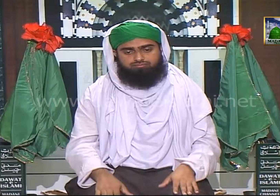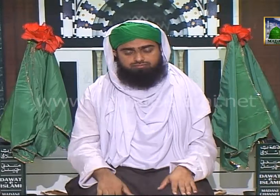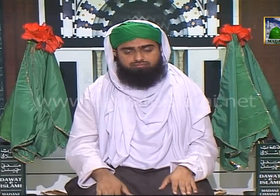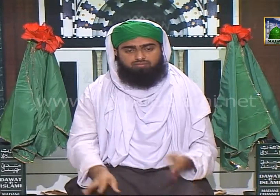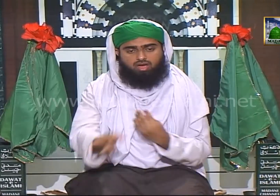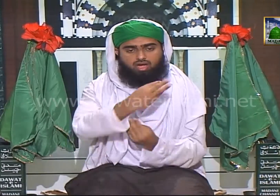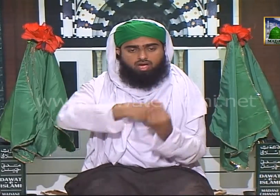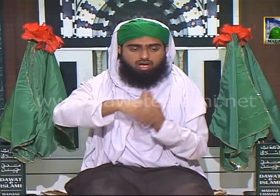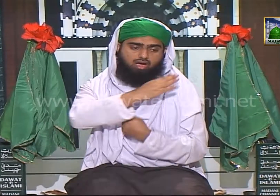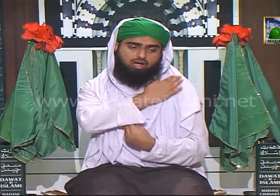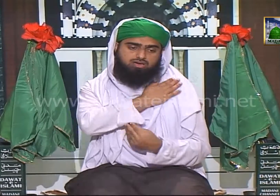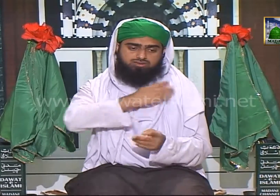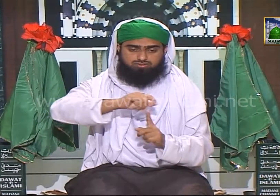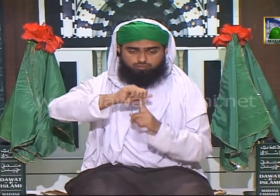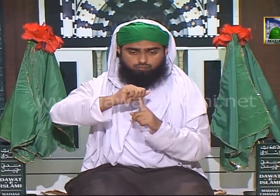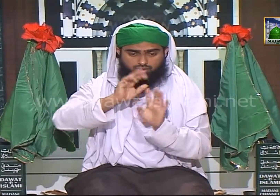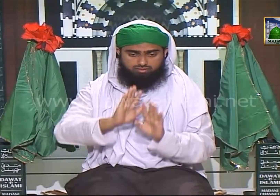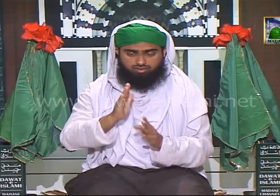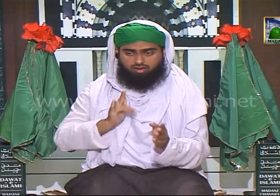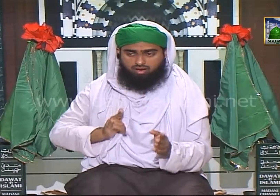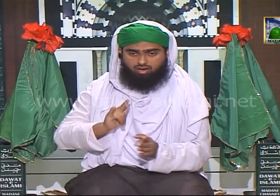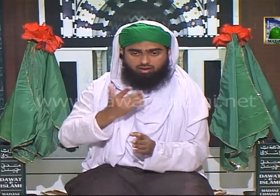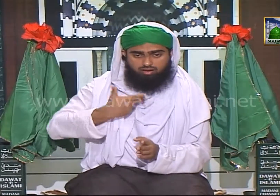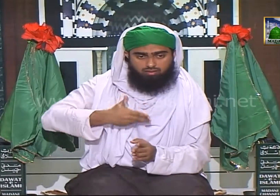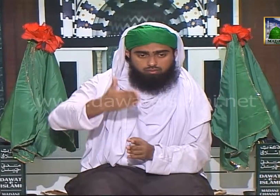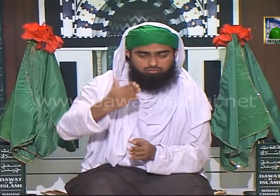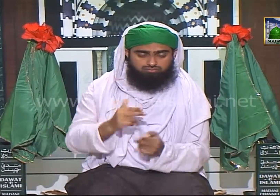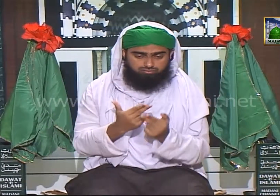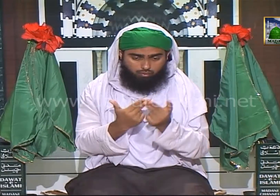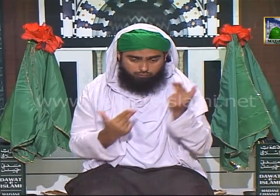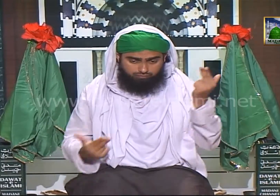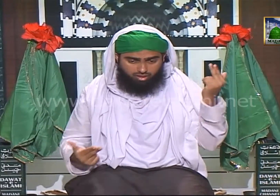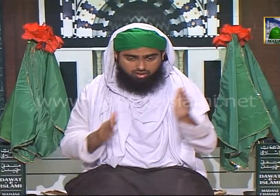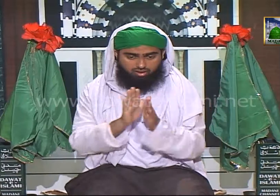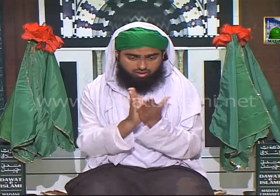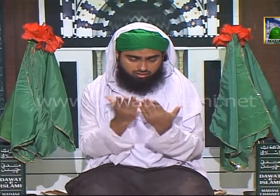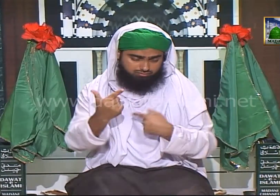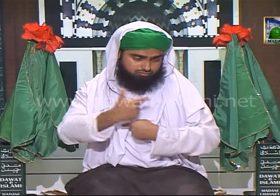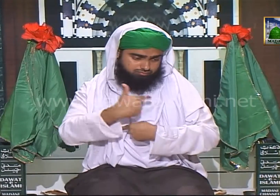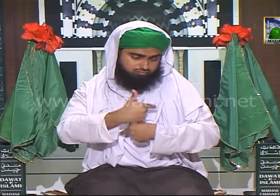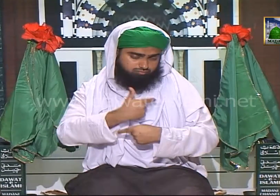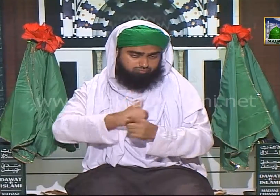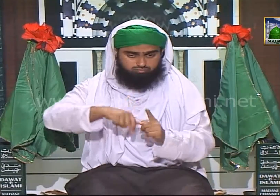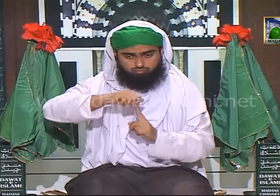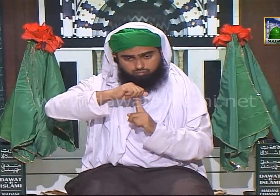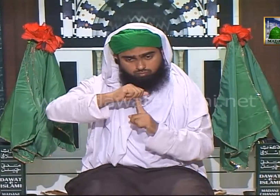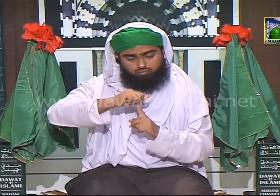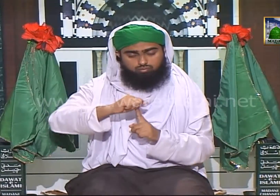گیا تو اب حج کرنے جانا ہے تو حج کے لیے بھی یہ فرض ہے, یہ فرض کا فرض ہے کہ اس کے بھی ضروری باتیں جو بھی ہے مناسک ہیں وہ